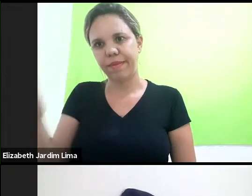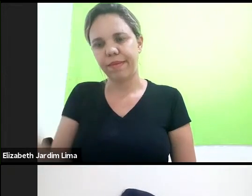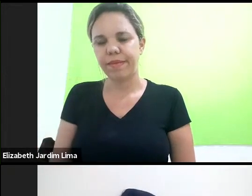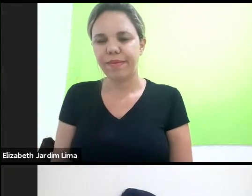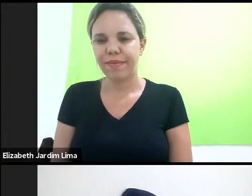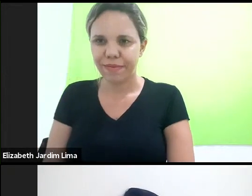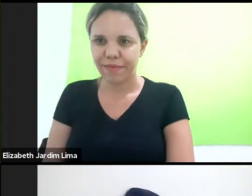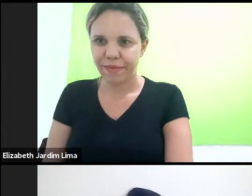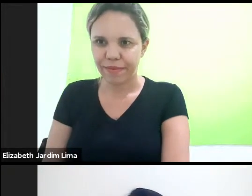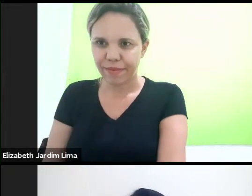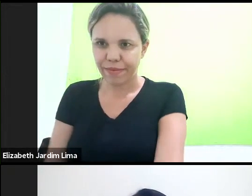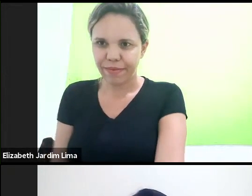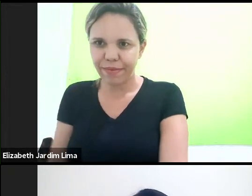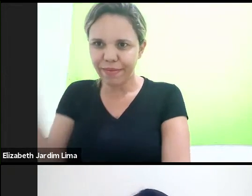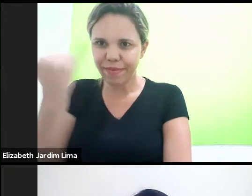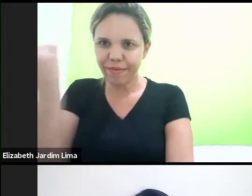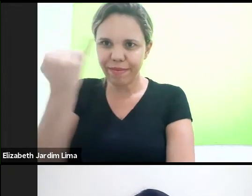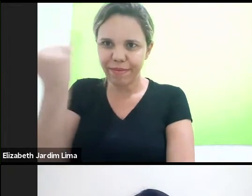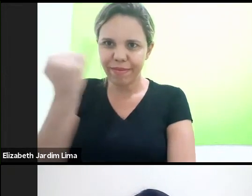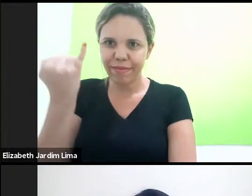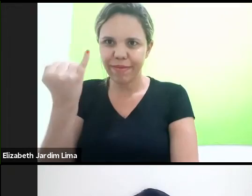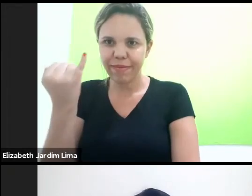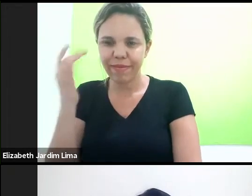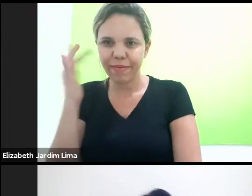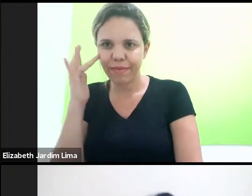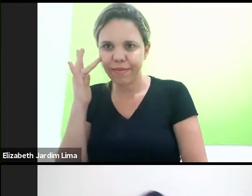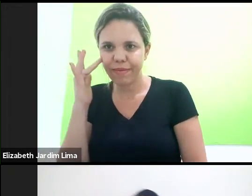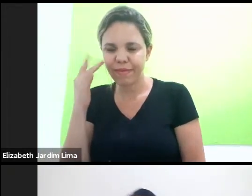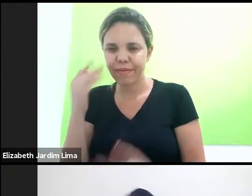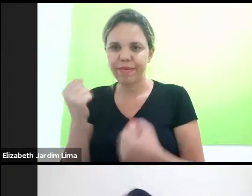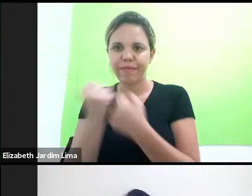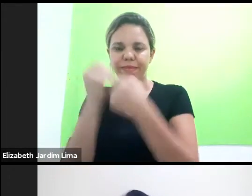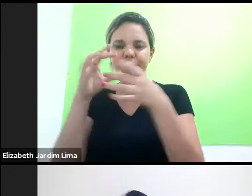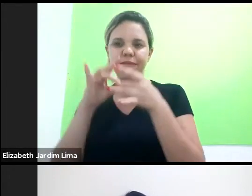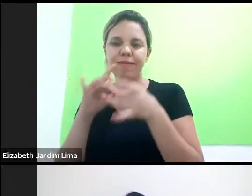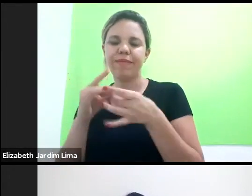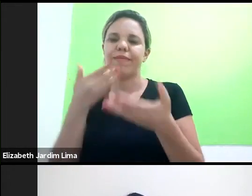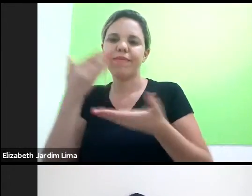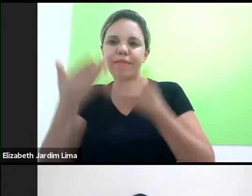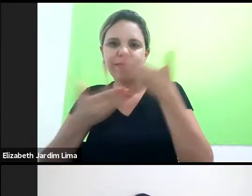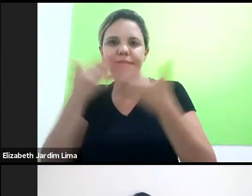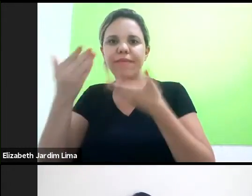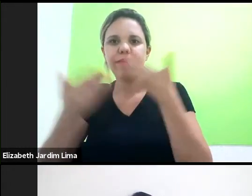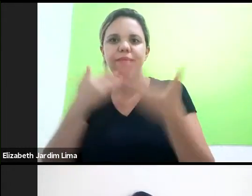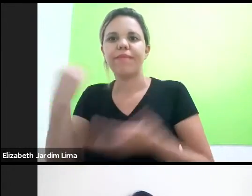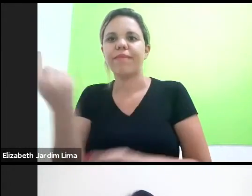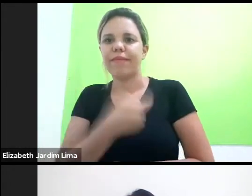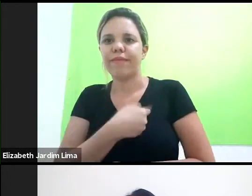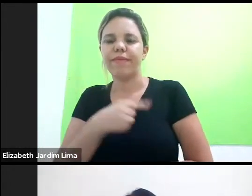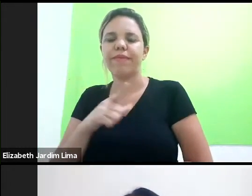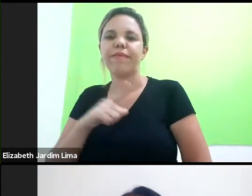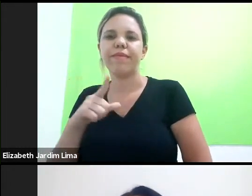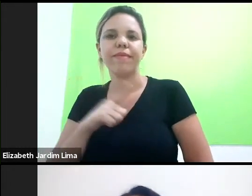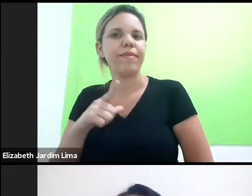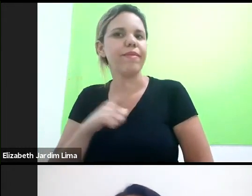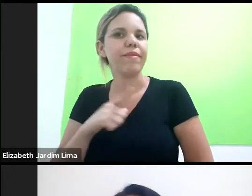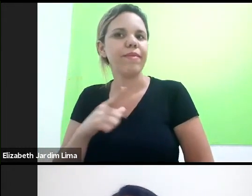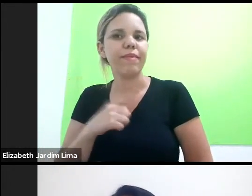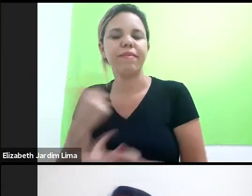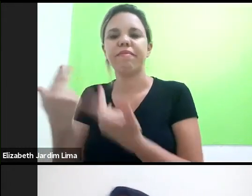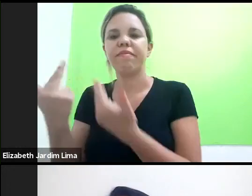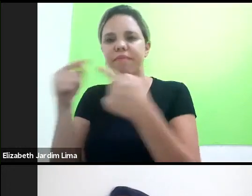obrigada, super importante. Acho que soma em vários pontos com a fala da Samara. Eu acho que a gente tem muitos pontos em comum